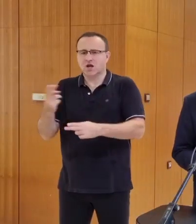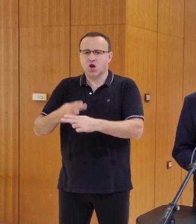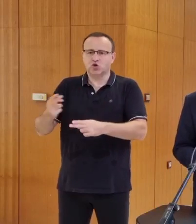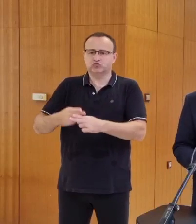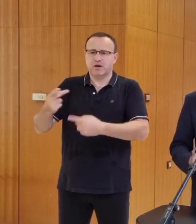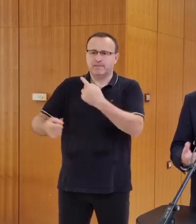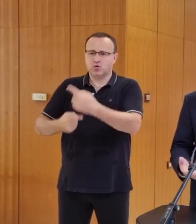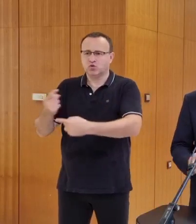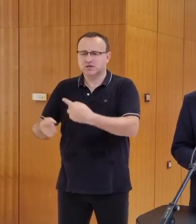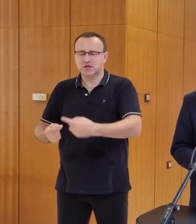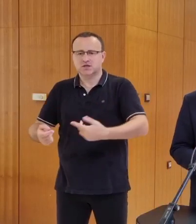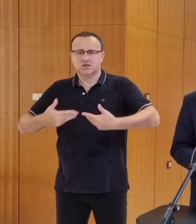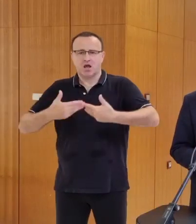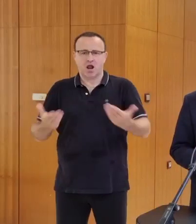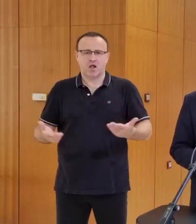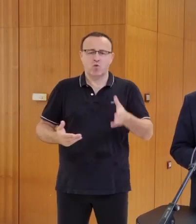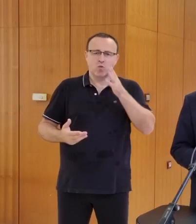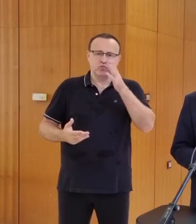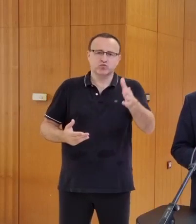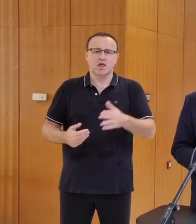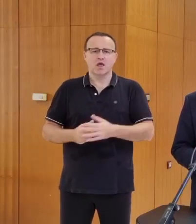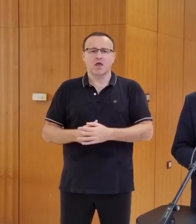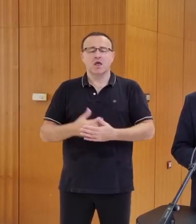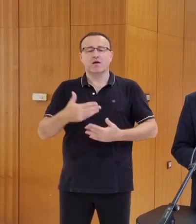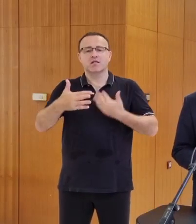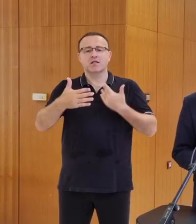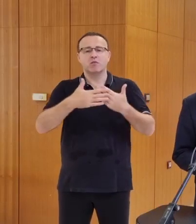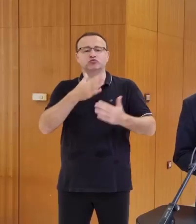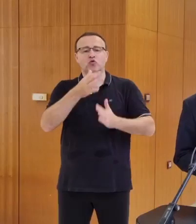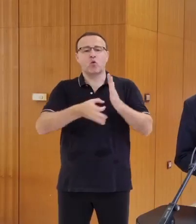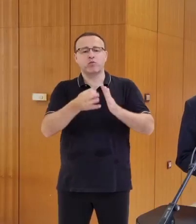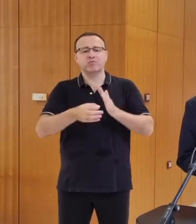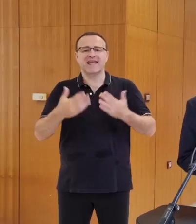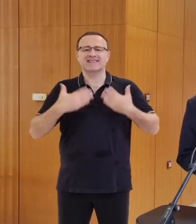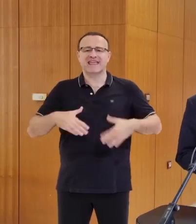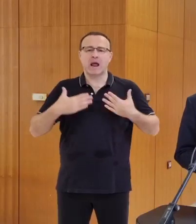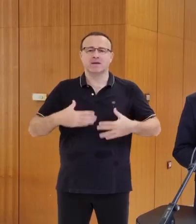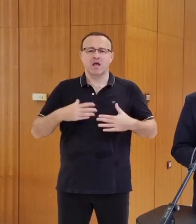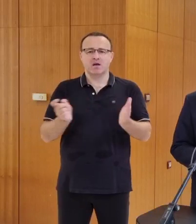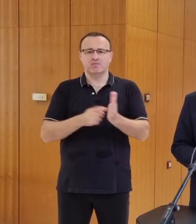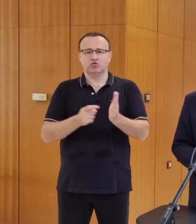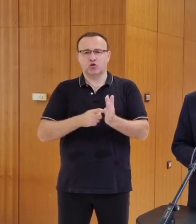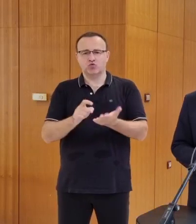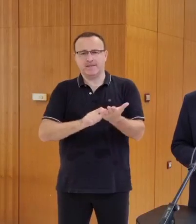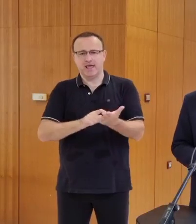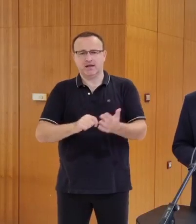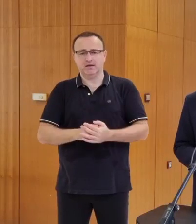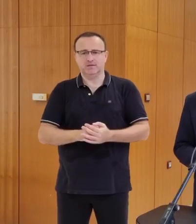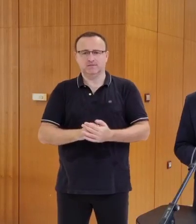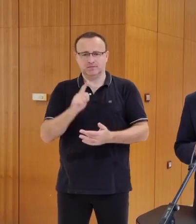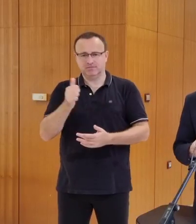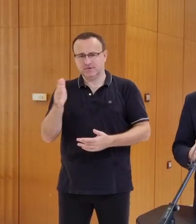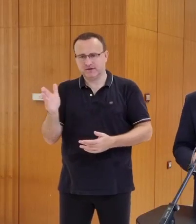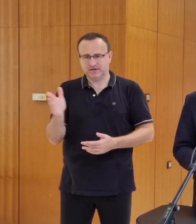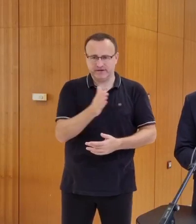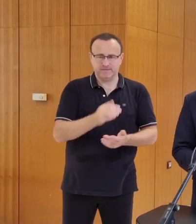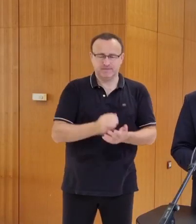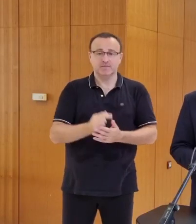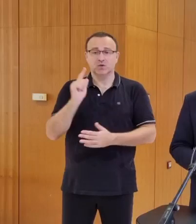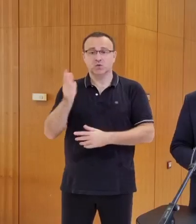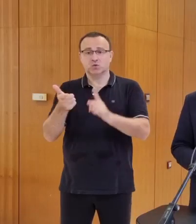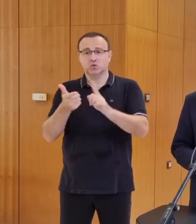liečebnom procese, alebo budú v následujúcom období túto terapiu vyžadovať. To je ad 1. A ad 2, poviem to